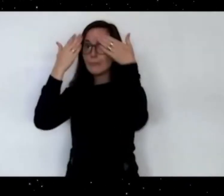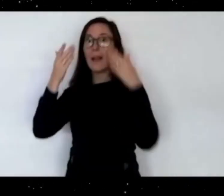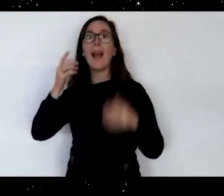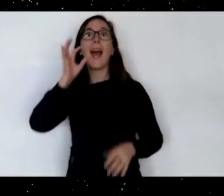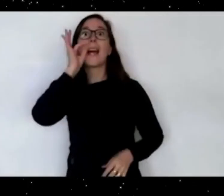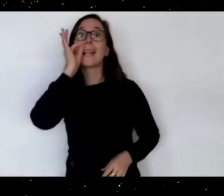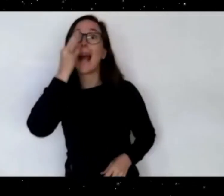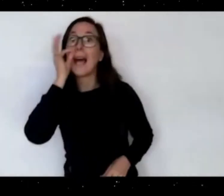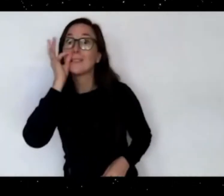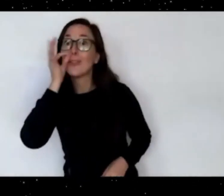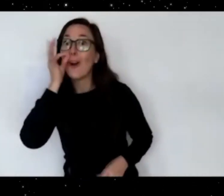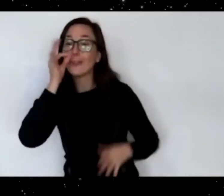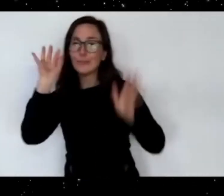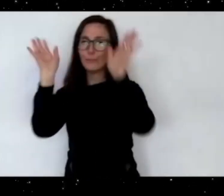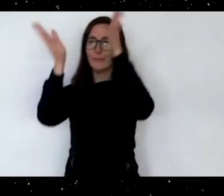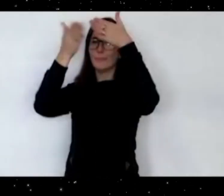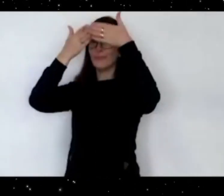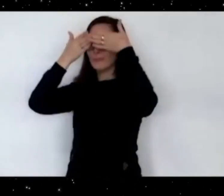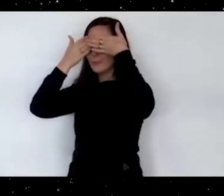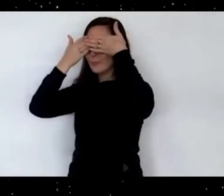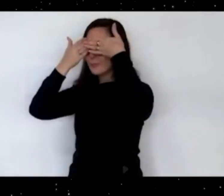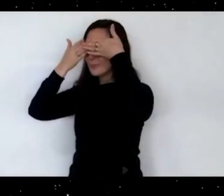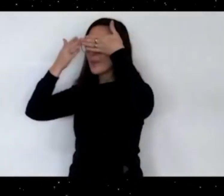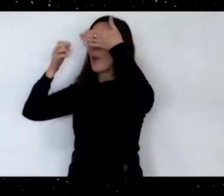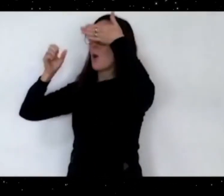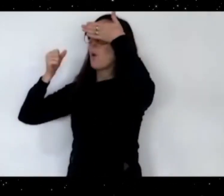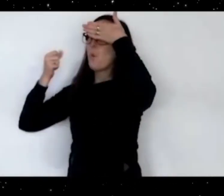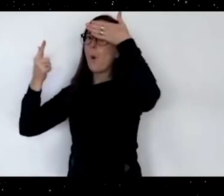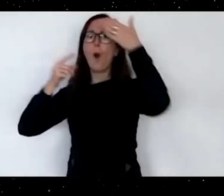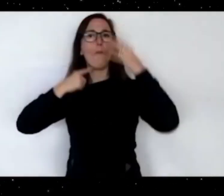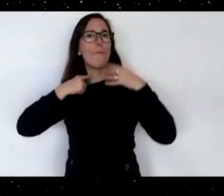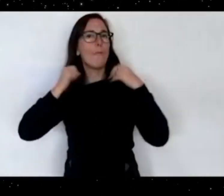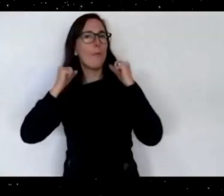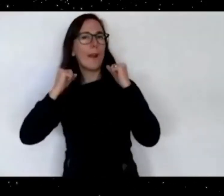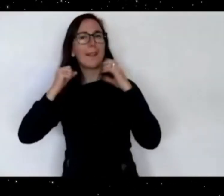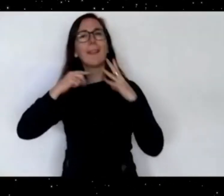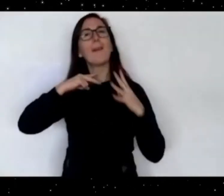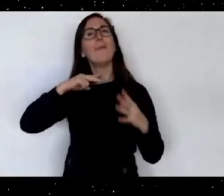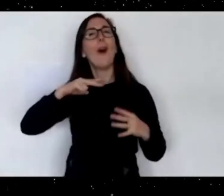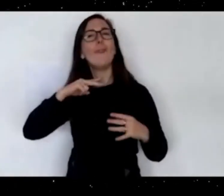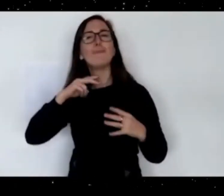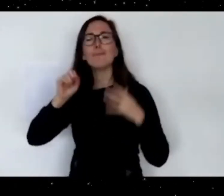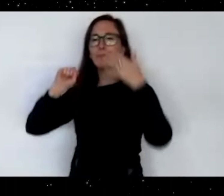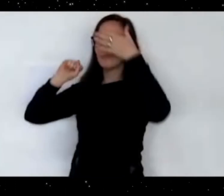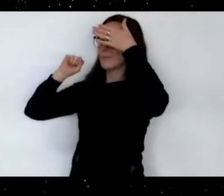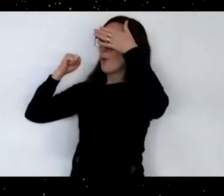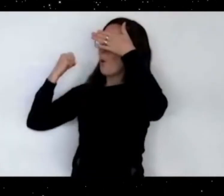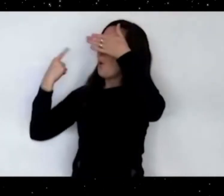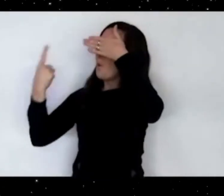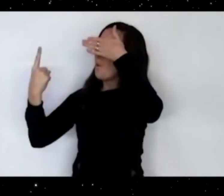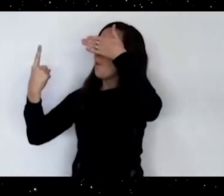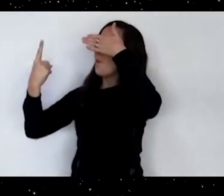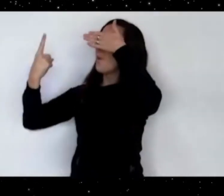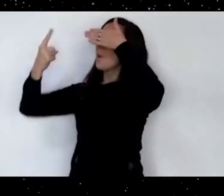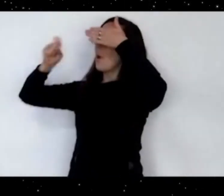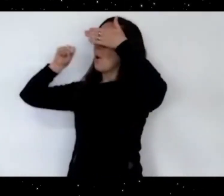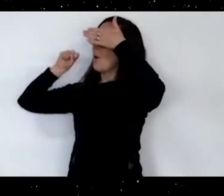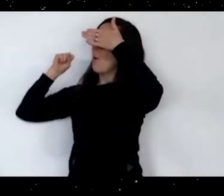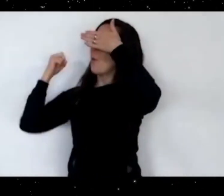El ratón tapa sus ojitos y con voz de ratón cuenta en voz alta.